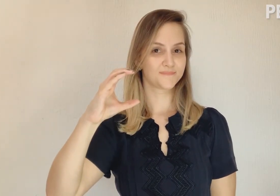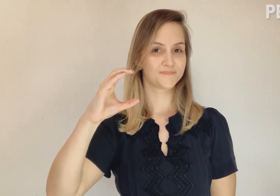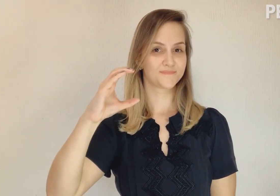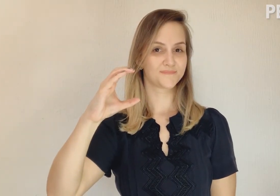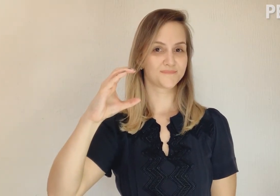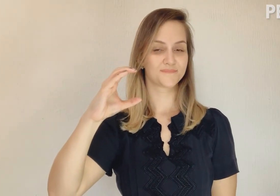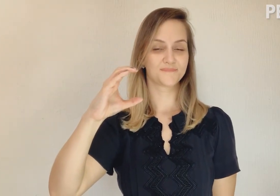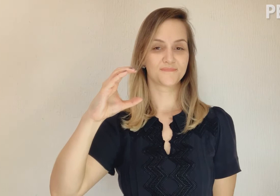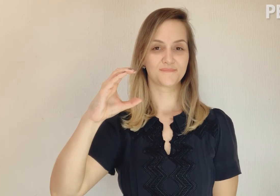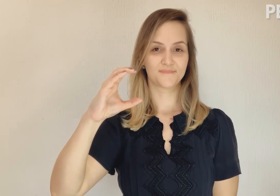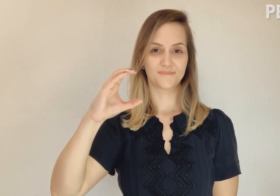C.